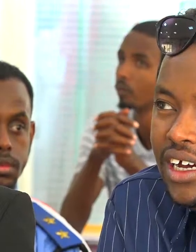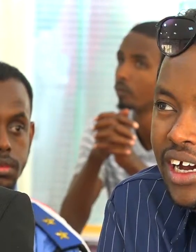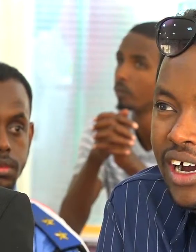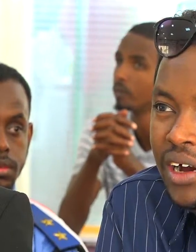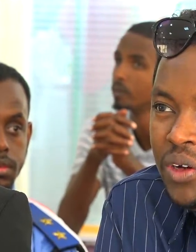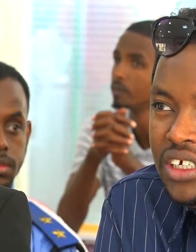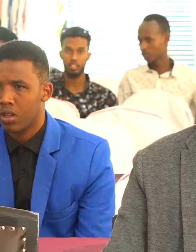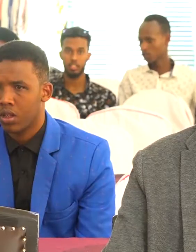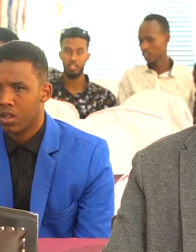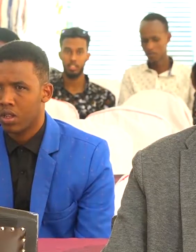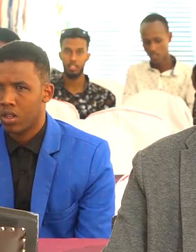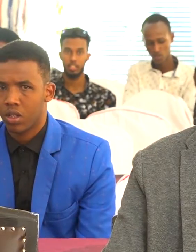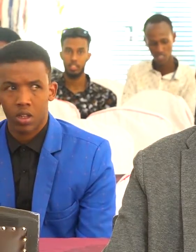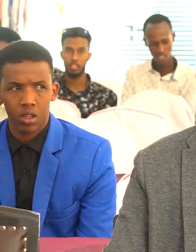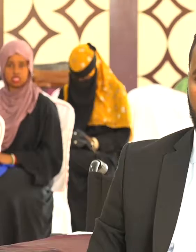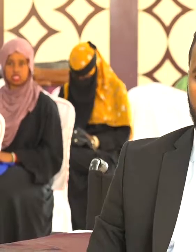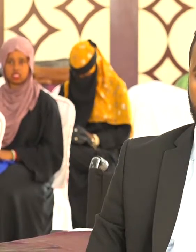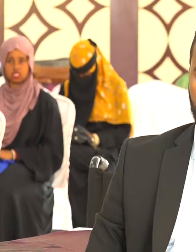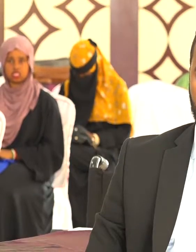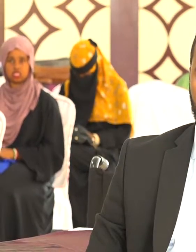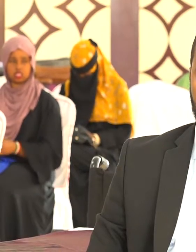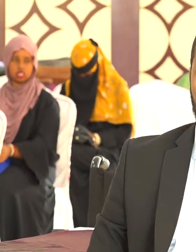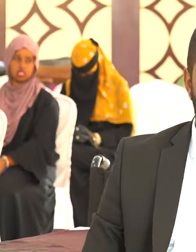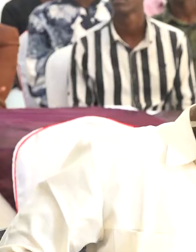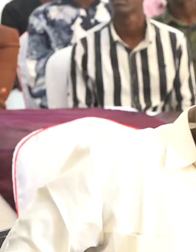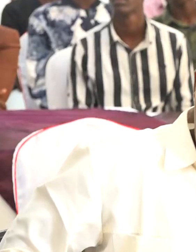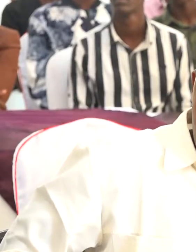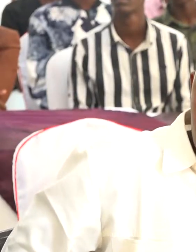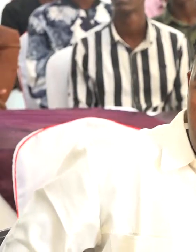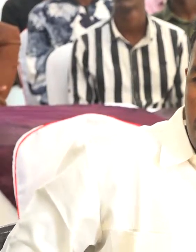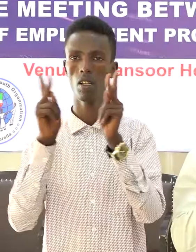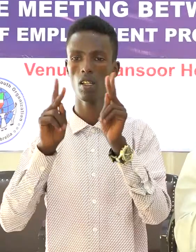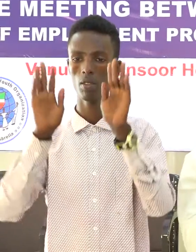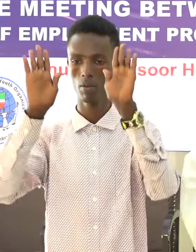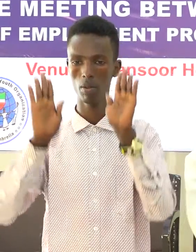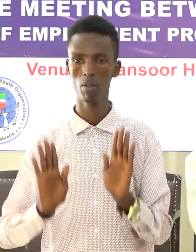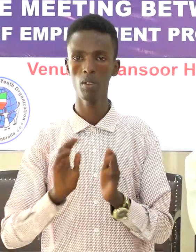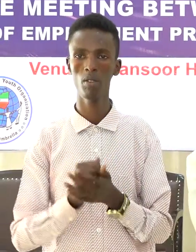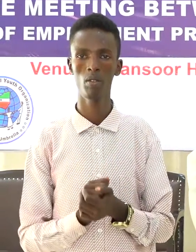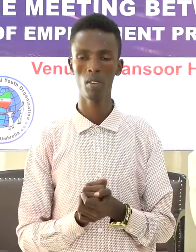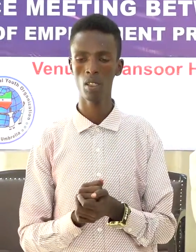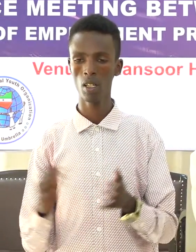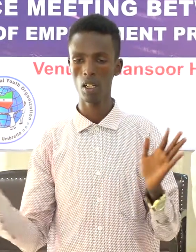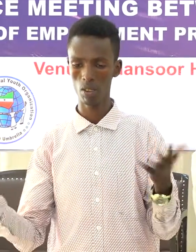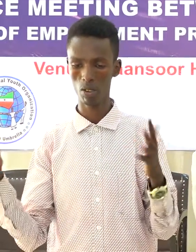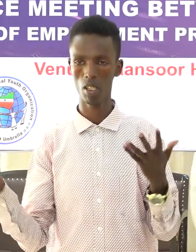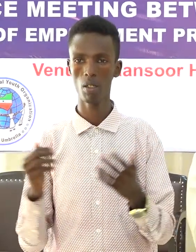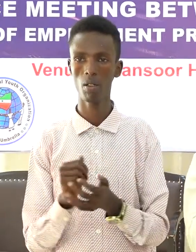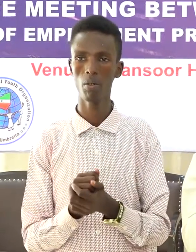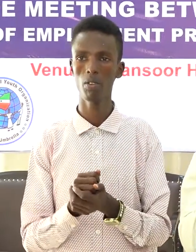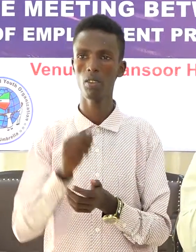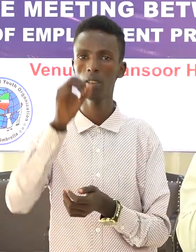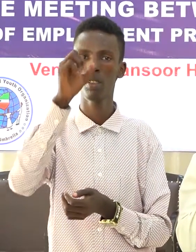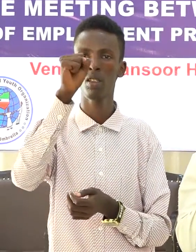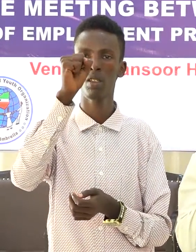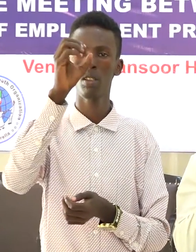ee wasaaradda waxbarashada shaqo-galinta hay'adda shaqaalaha dawladda iyo gudoomiyaha komishanka maamulka iyo la dagaalanka musuqmaasuqa